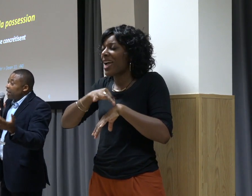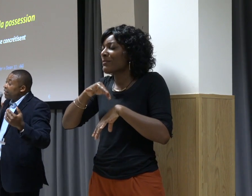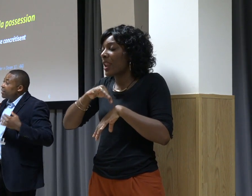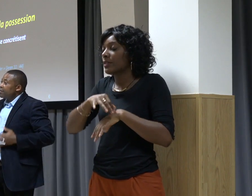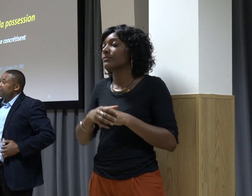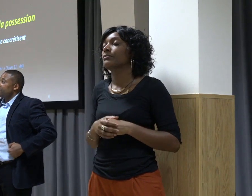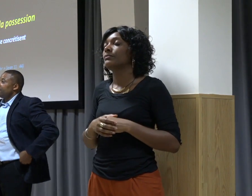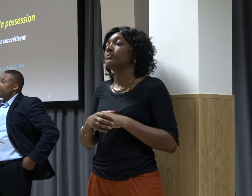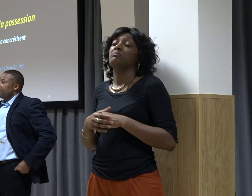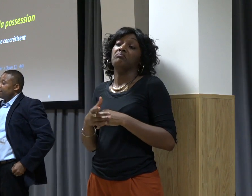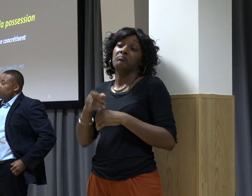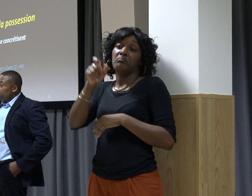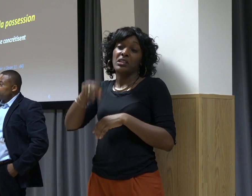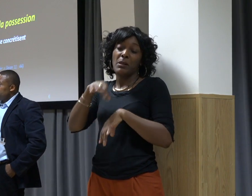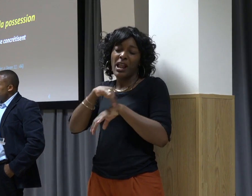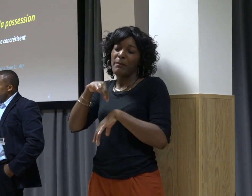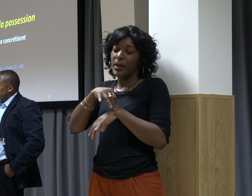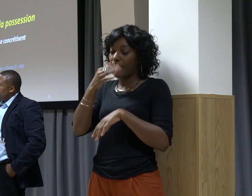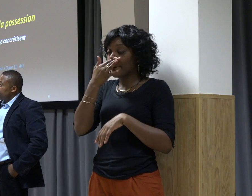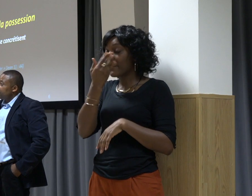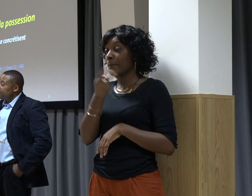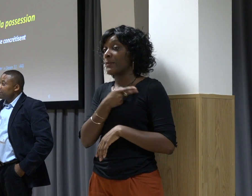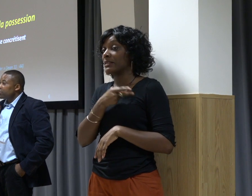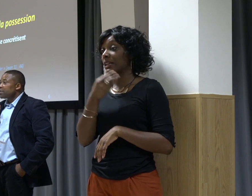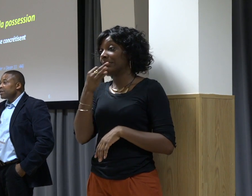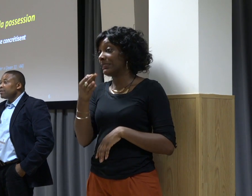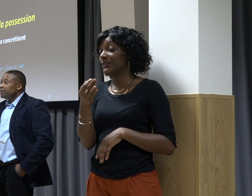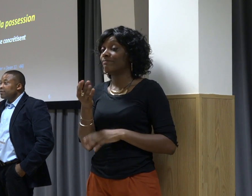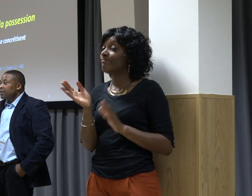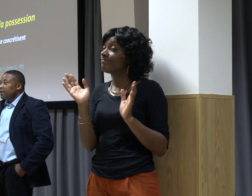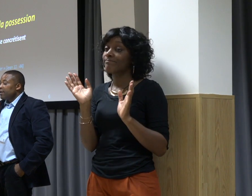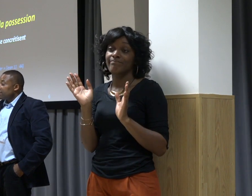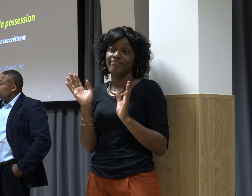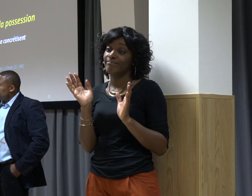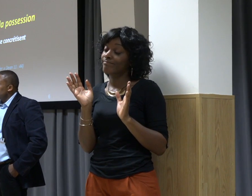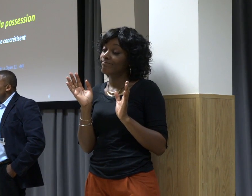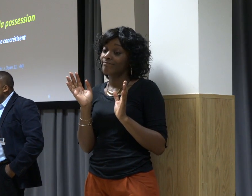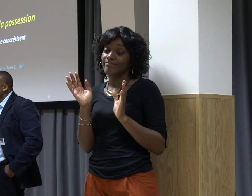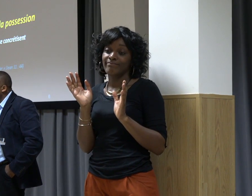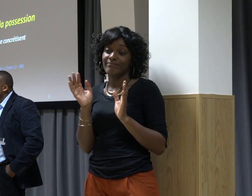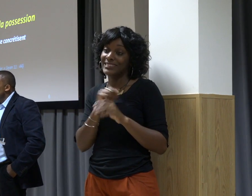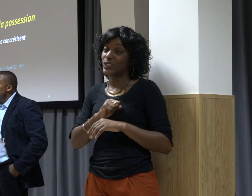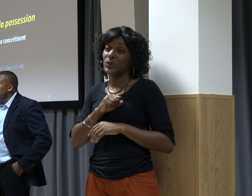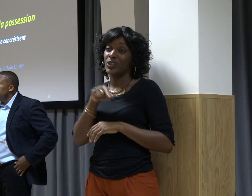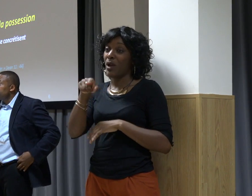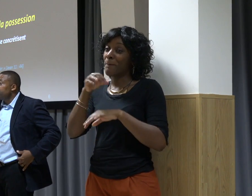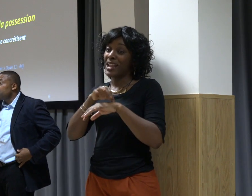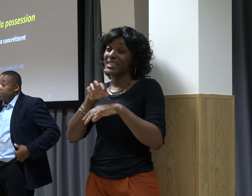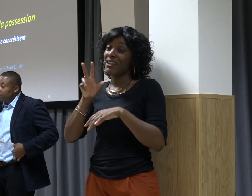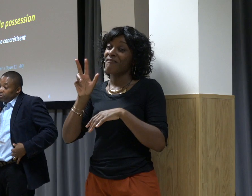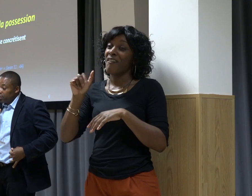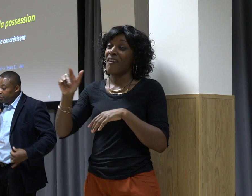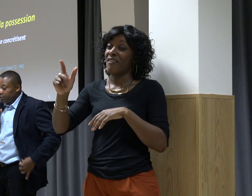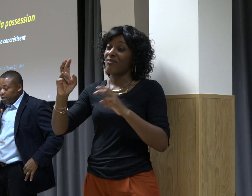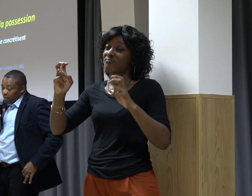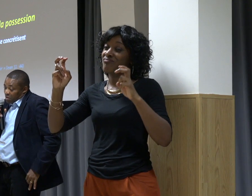pour laquelle le pronostic médical vous installe dans la situation d'un malade chronique. Le médecin